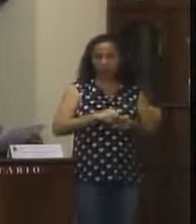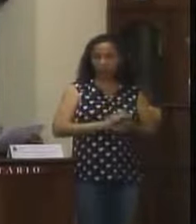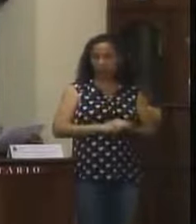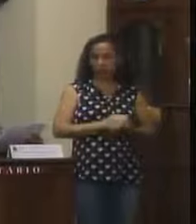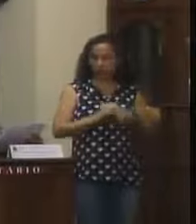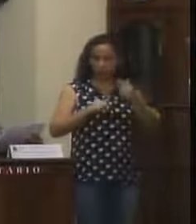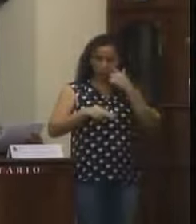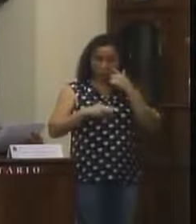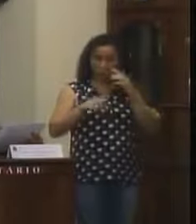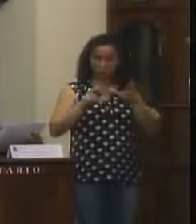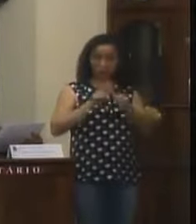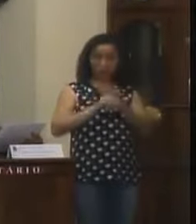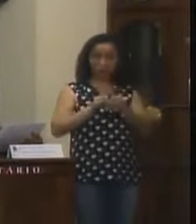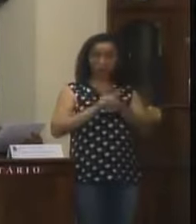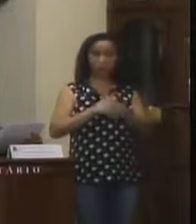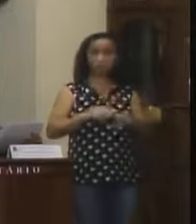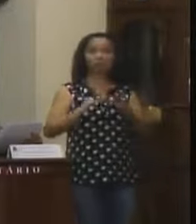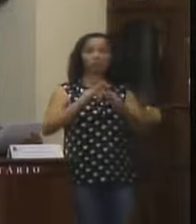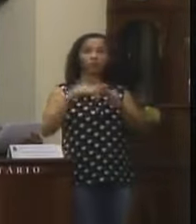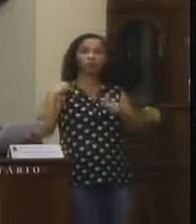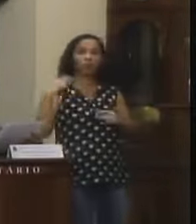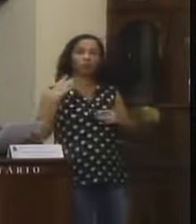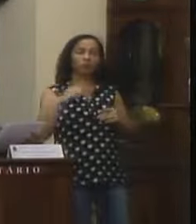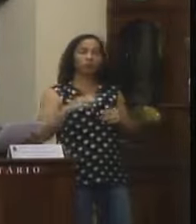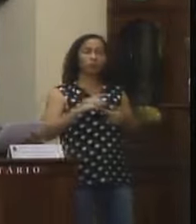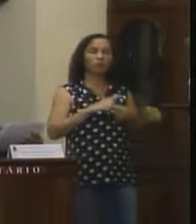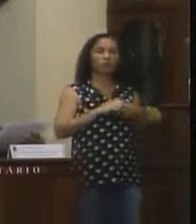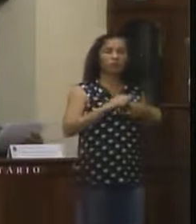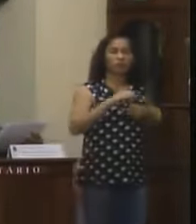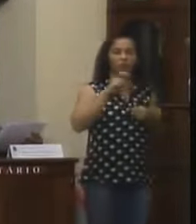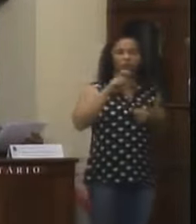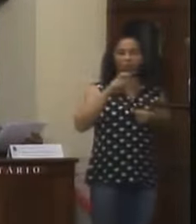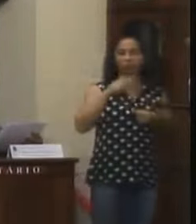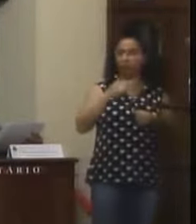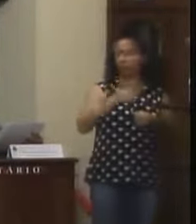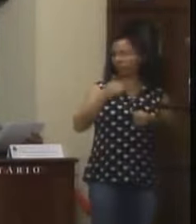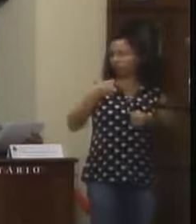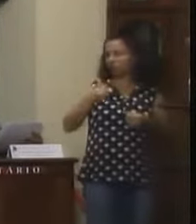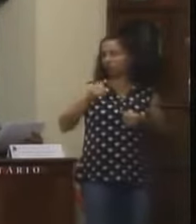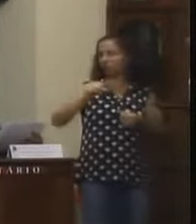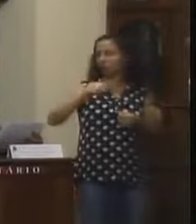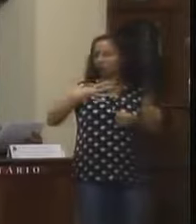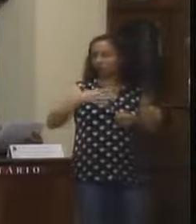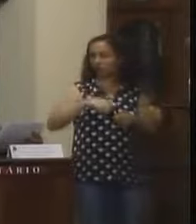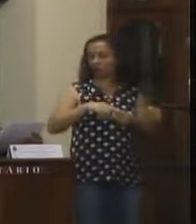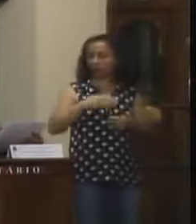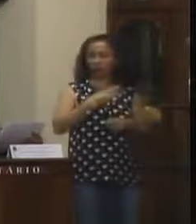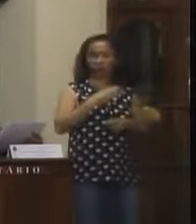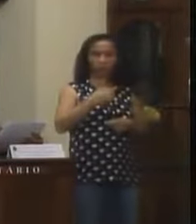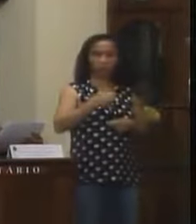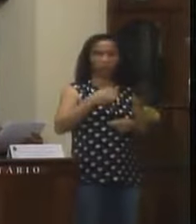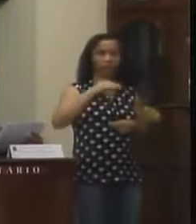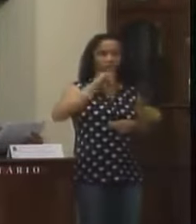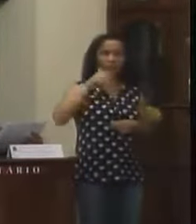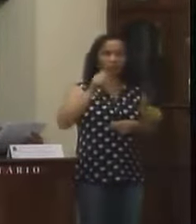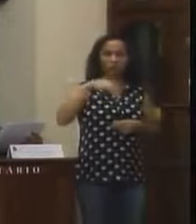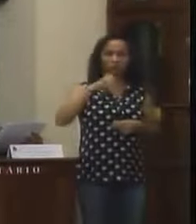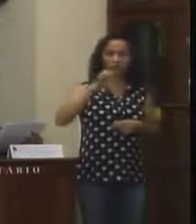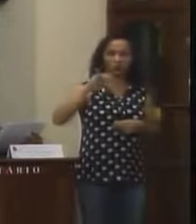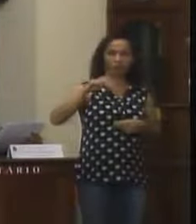Valença, apresentada a alteração do anexo 5 da Lei Complementar número 194, de 31 de janeiro de 2017, com fundamento no